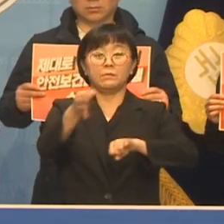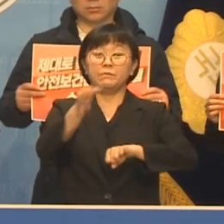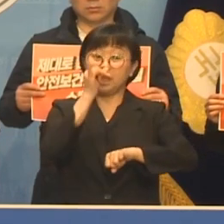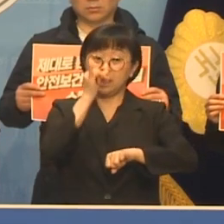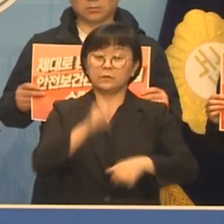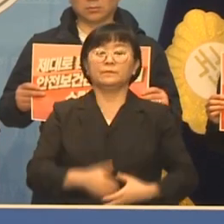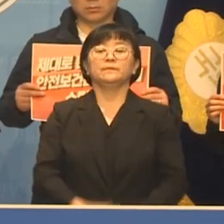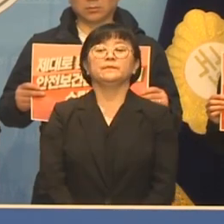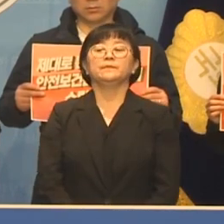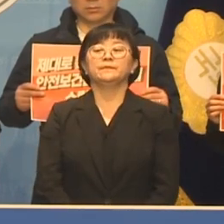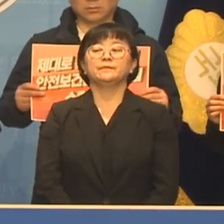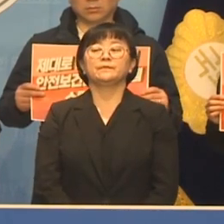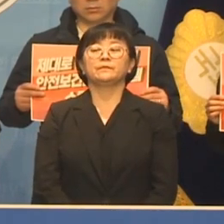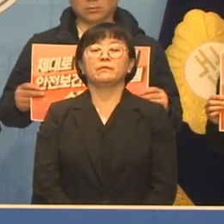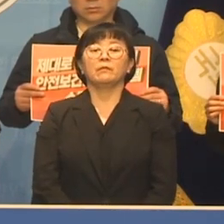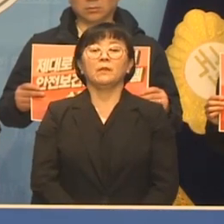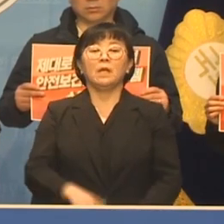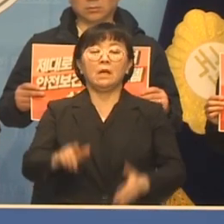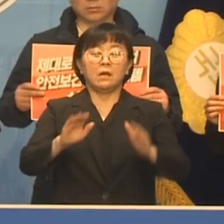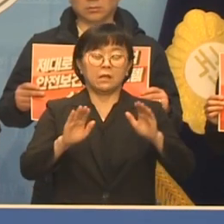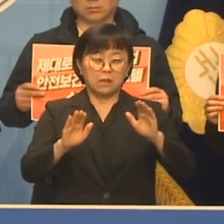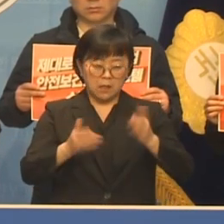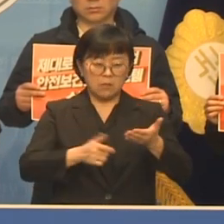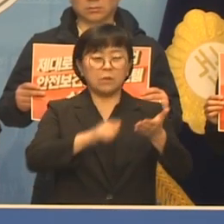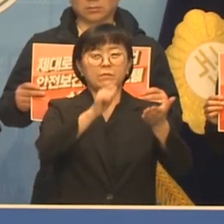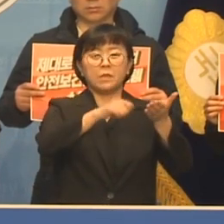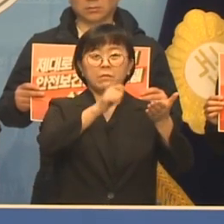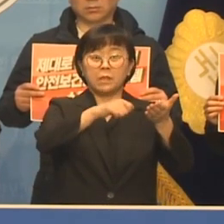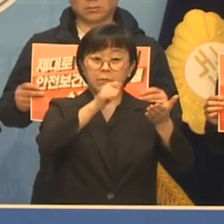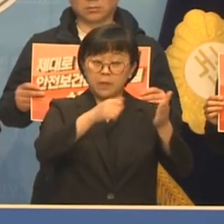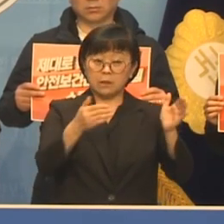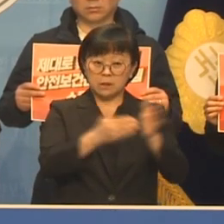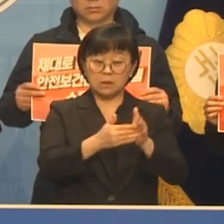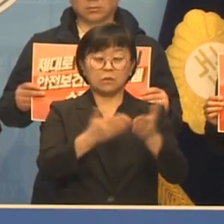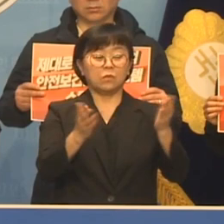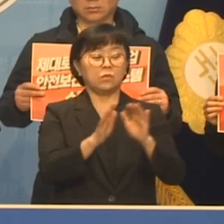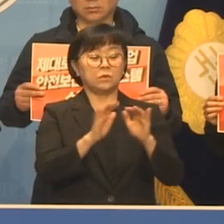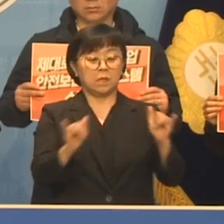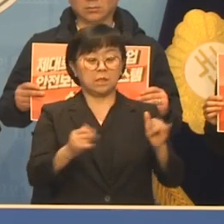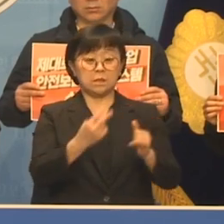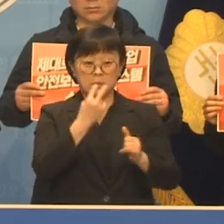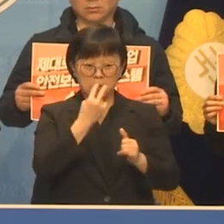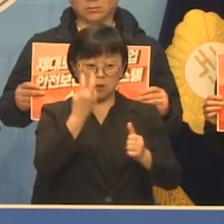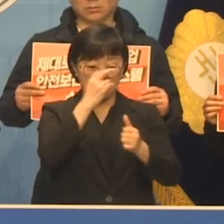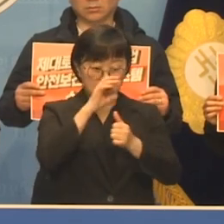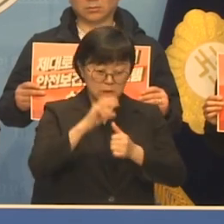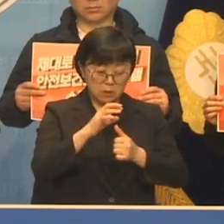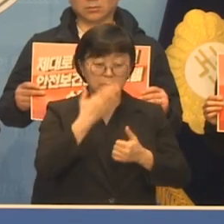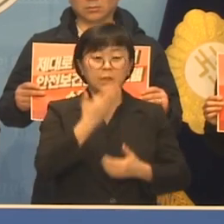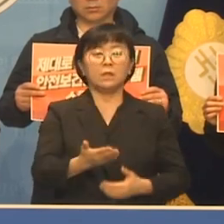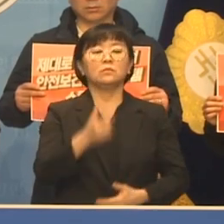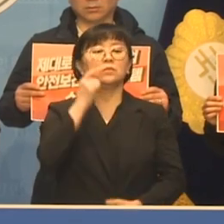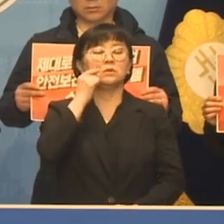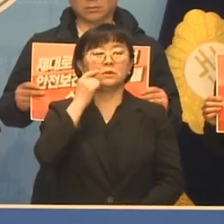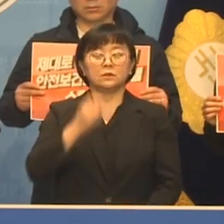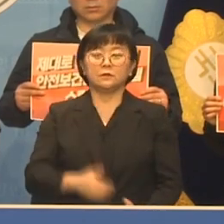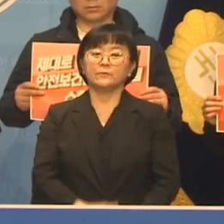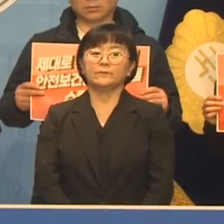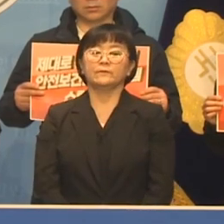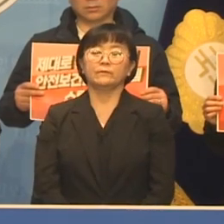되어 있습니다. 이런 솜방망이 처벌이 어떻게 노동자의 목숨을 안전을 지킬 수가 있단